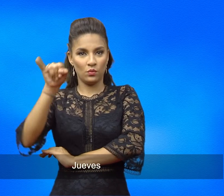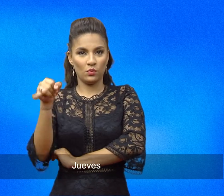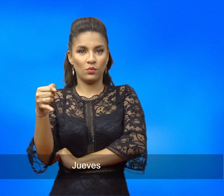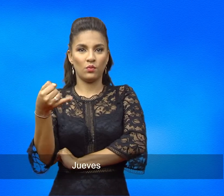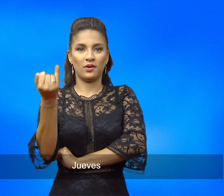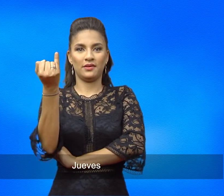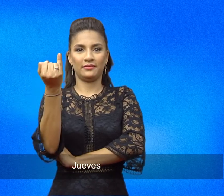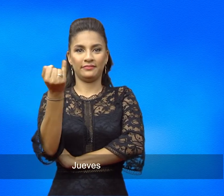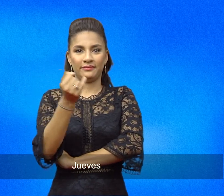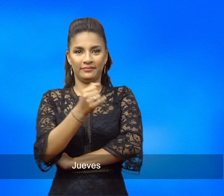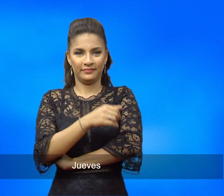nueves